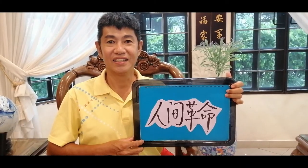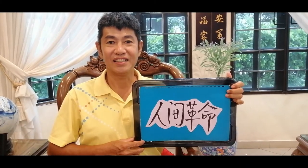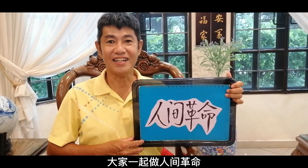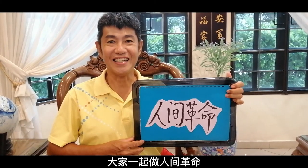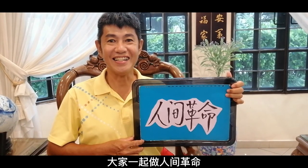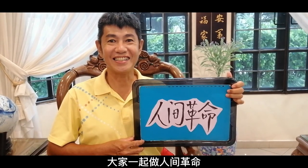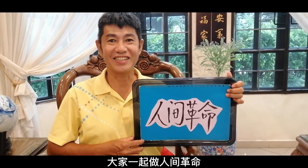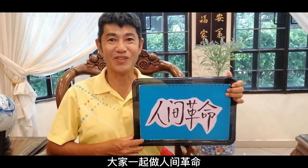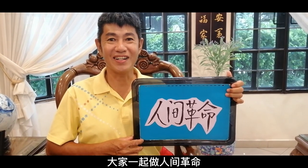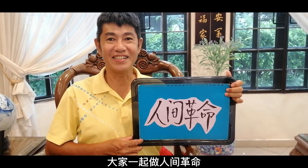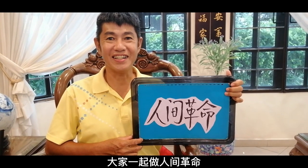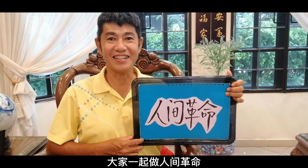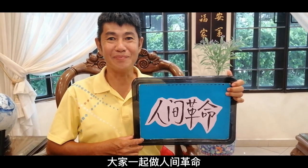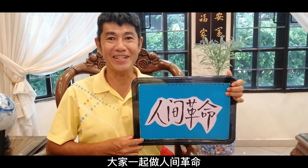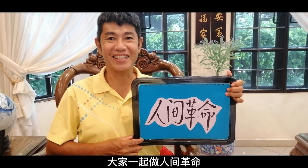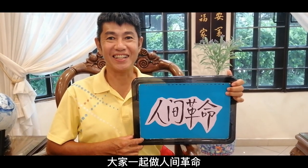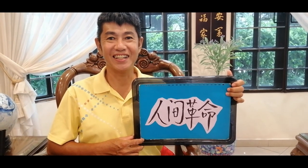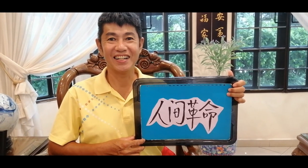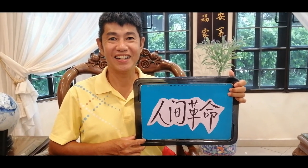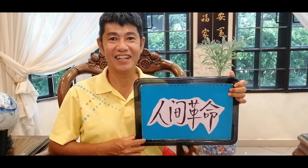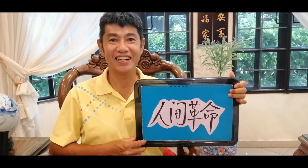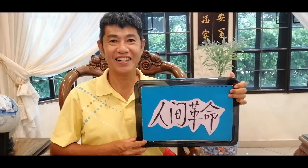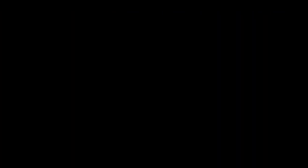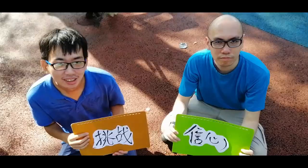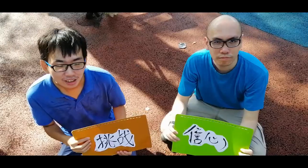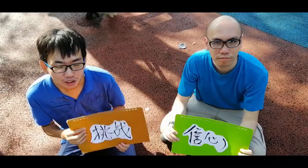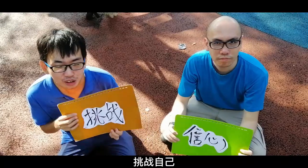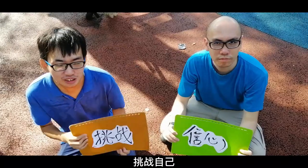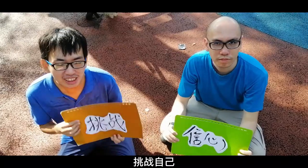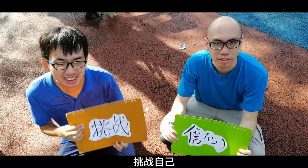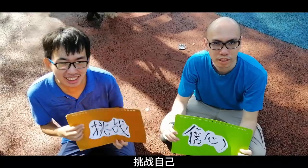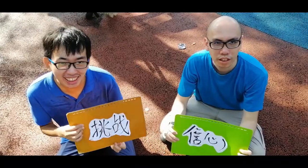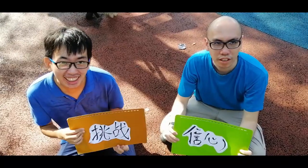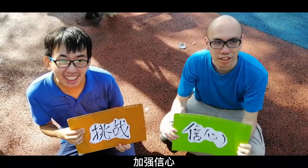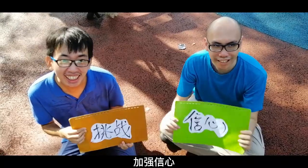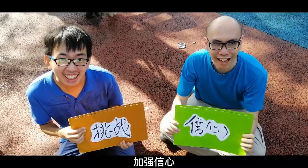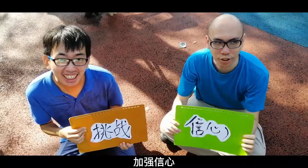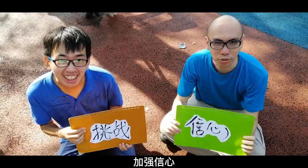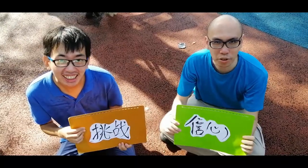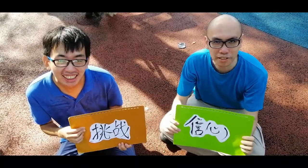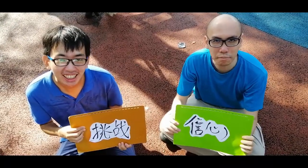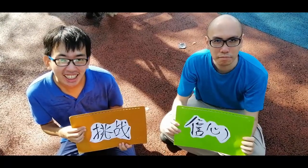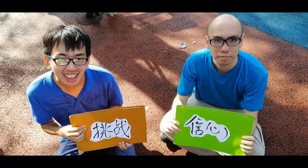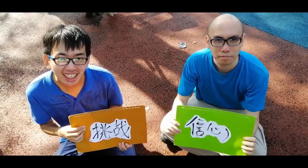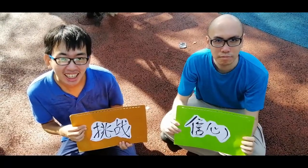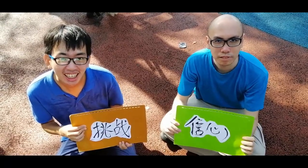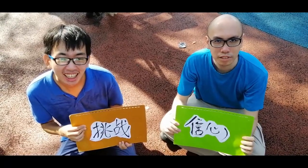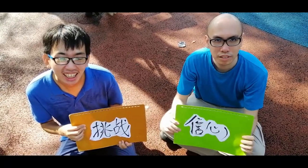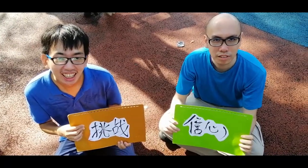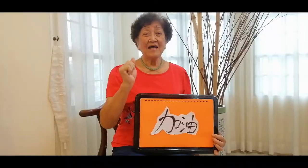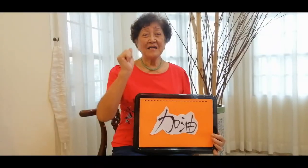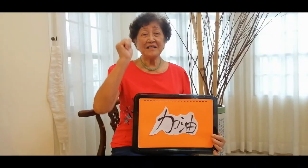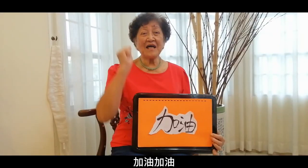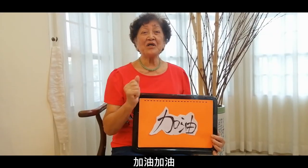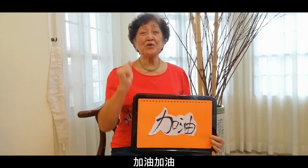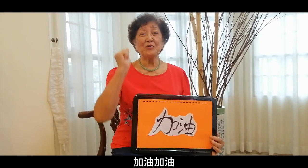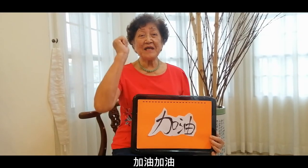大家一起做人间革命， 挑战自己， 加强信心， 加油加